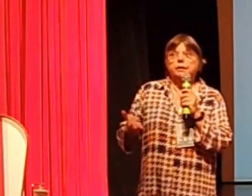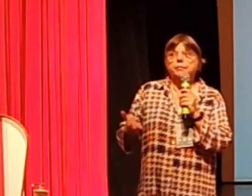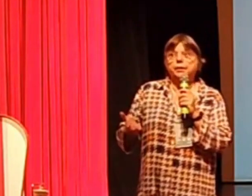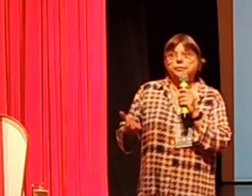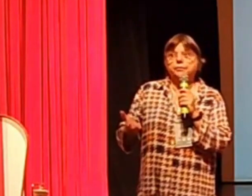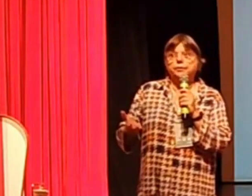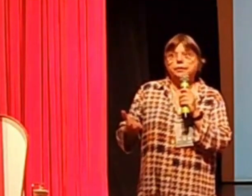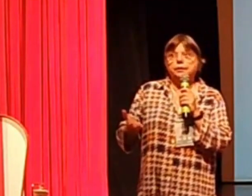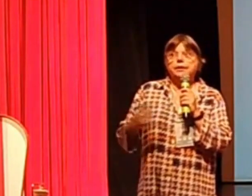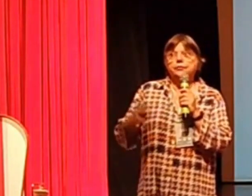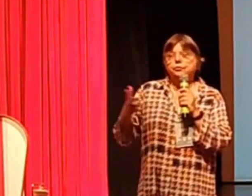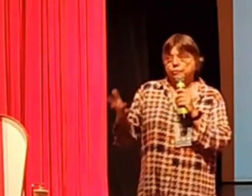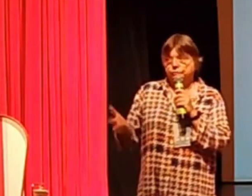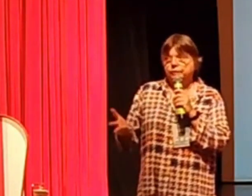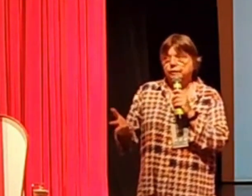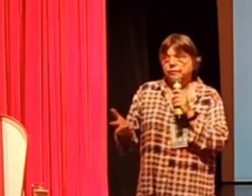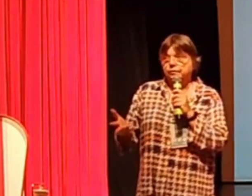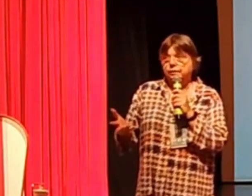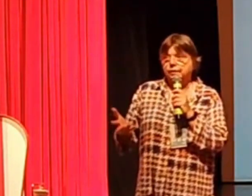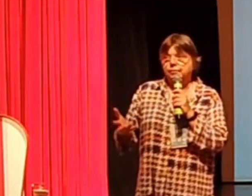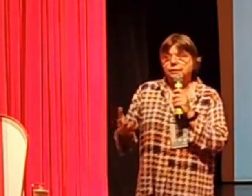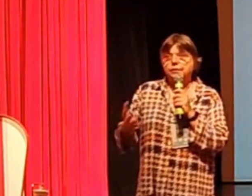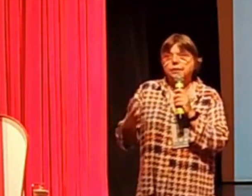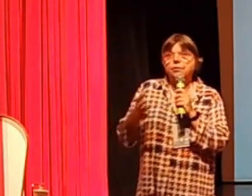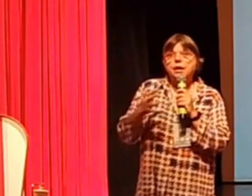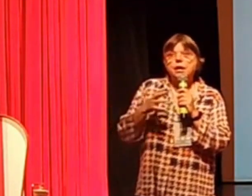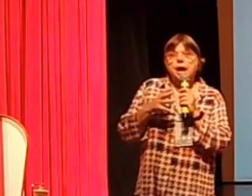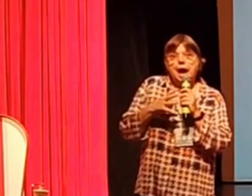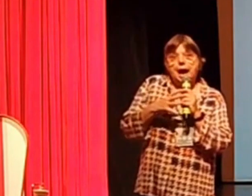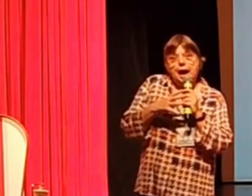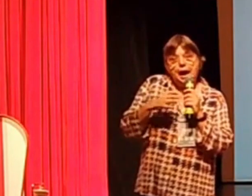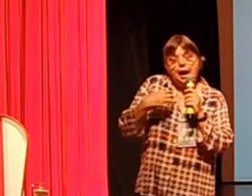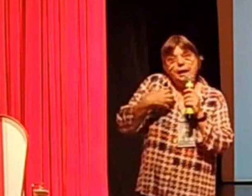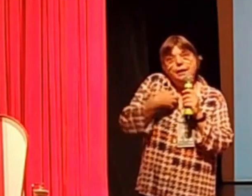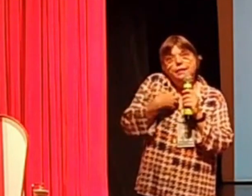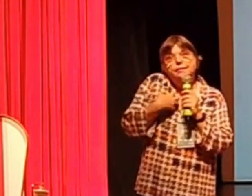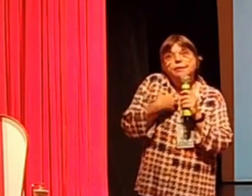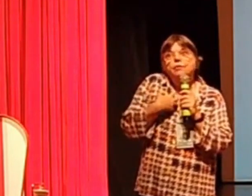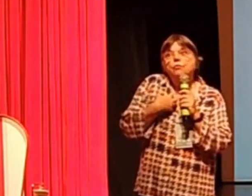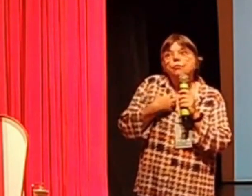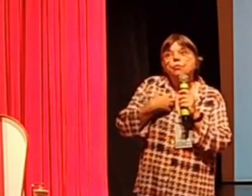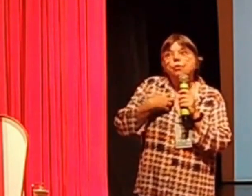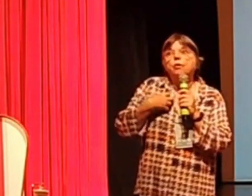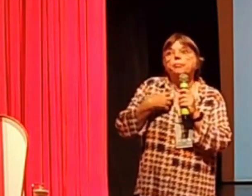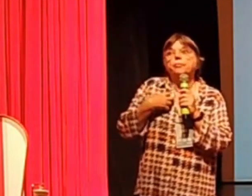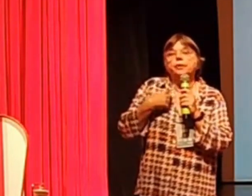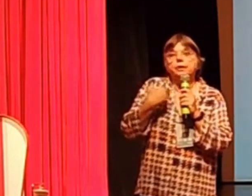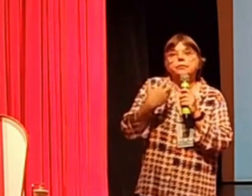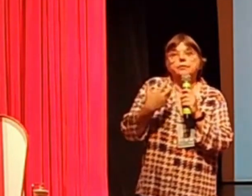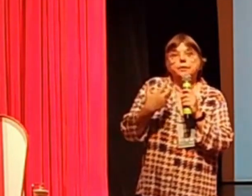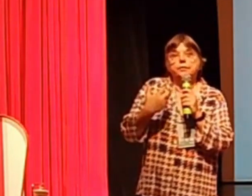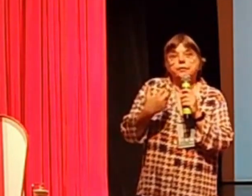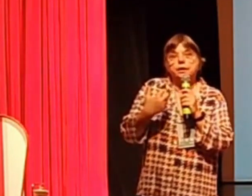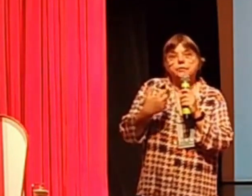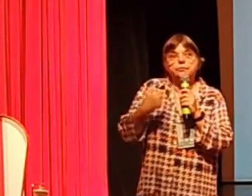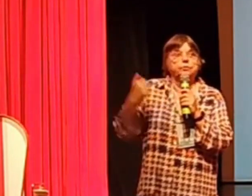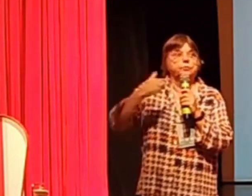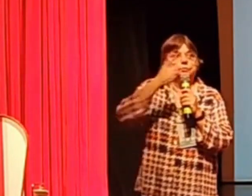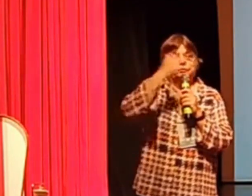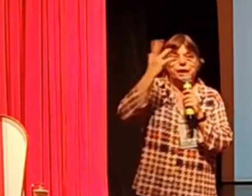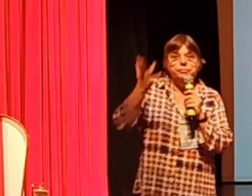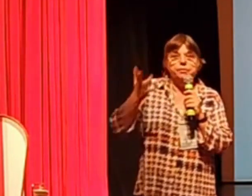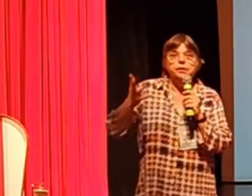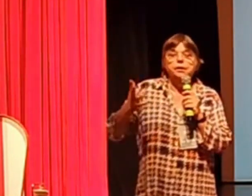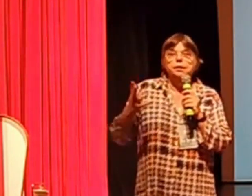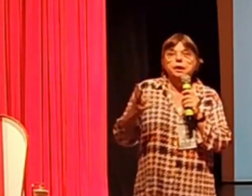procurar tratamento e a desconfiança do tratamento. Então, a relação com o corpo, né, do adolescente, todo